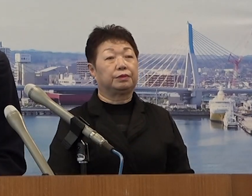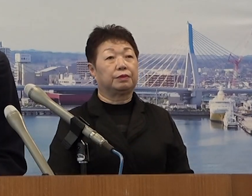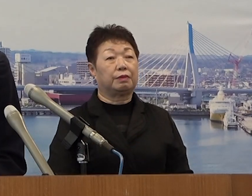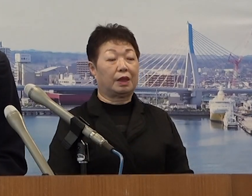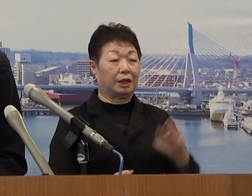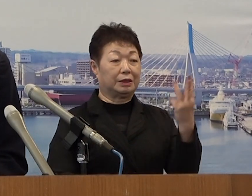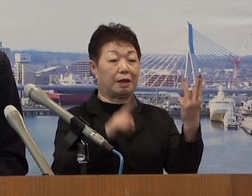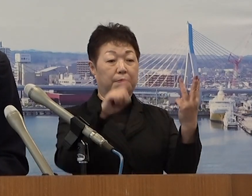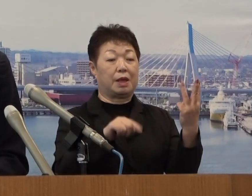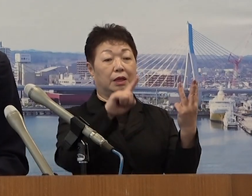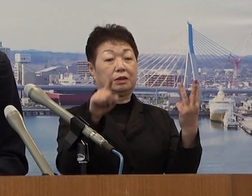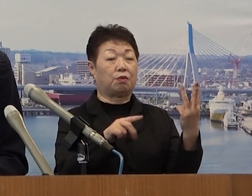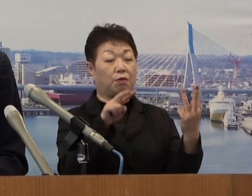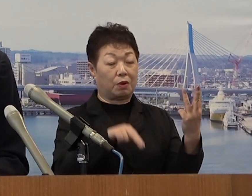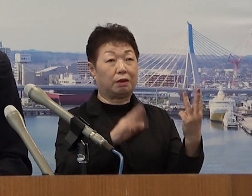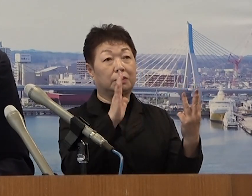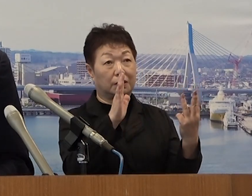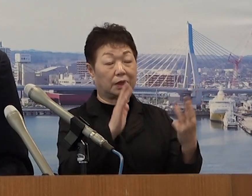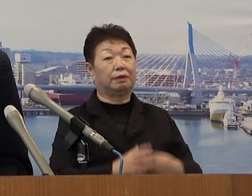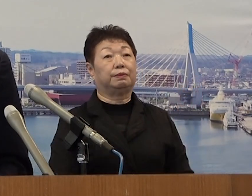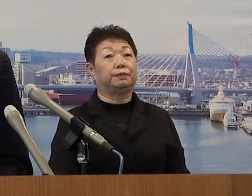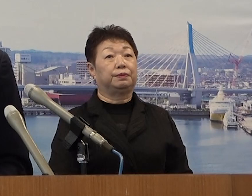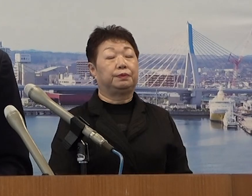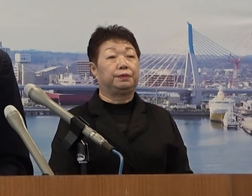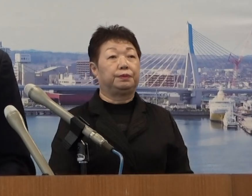3ページをご覧ください。